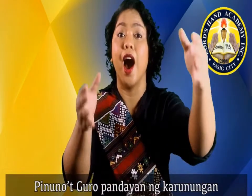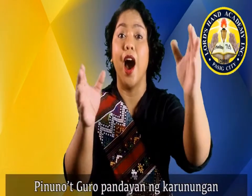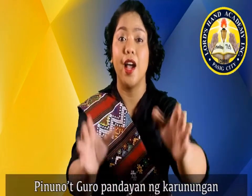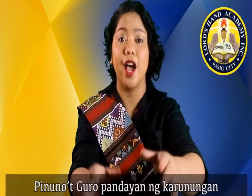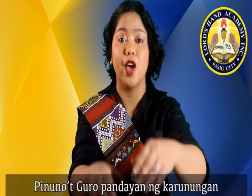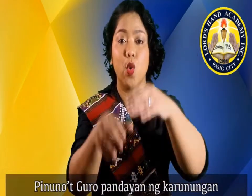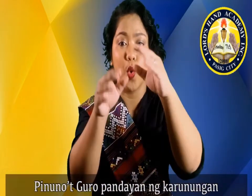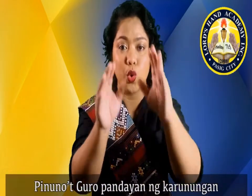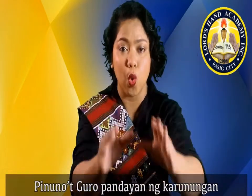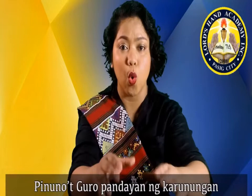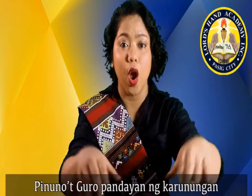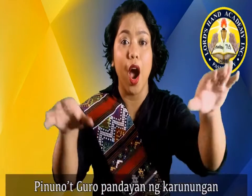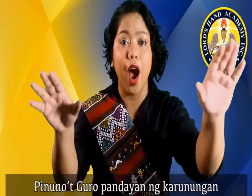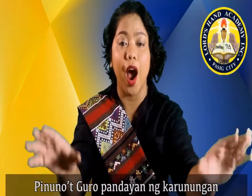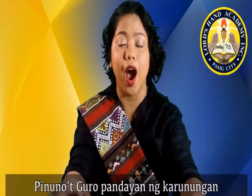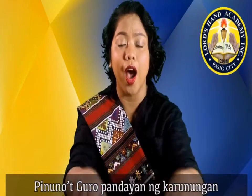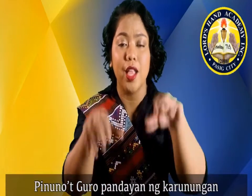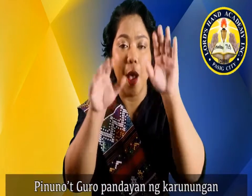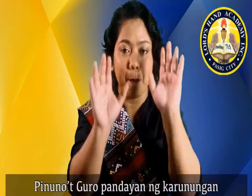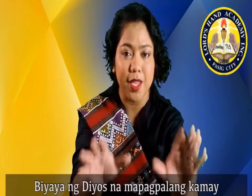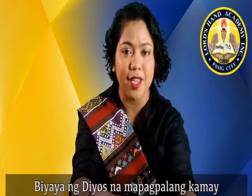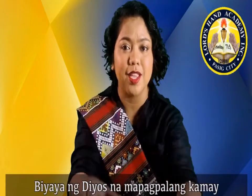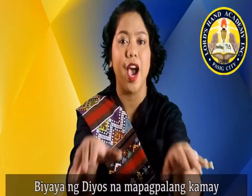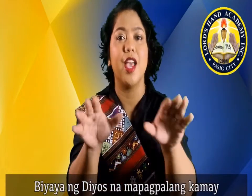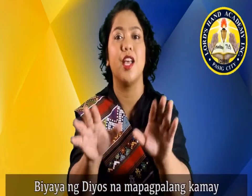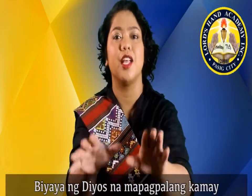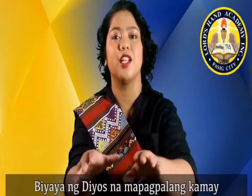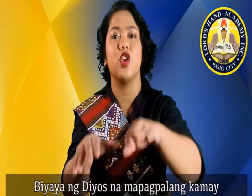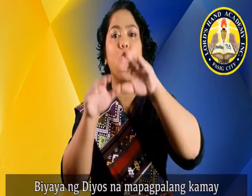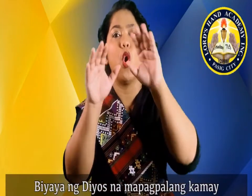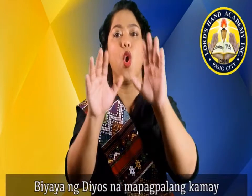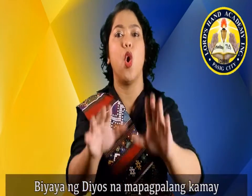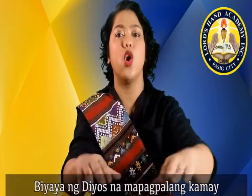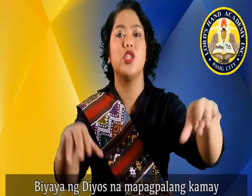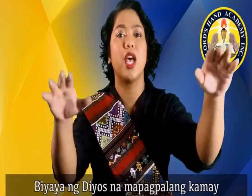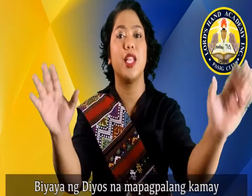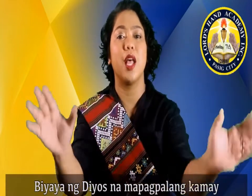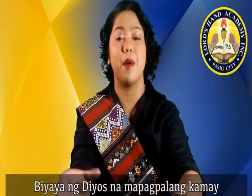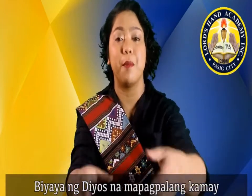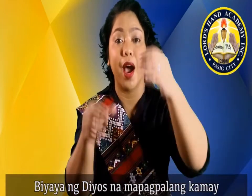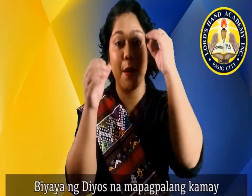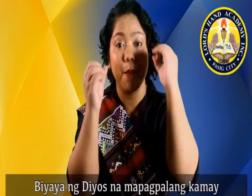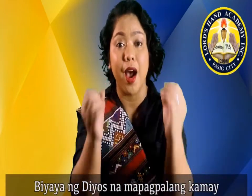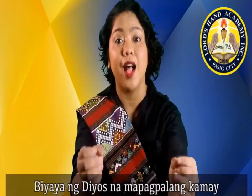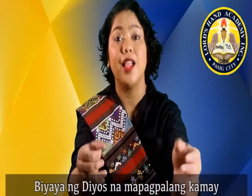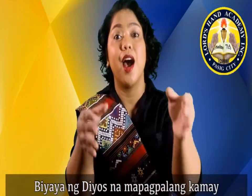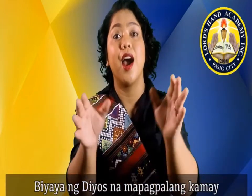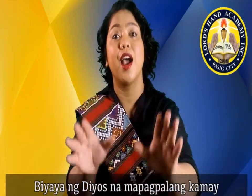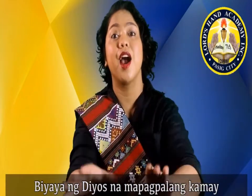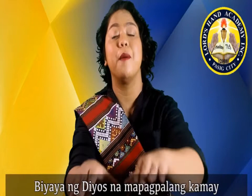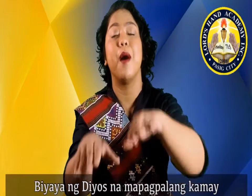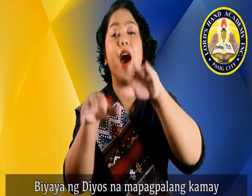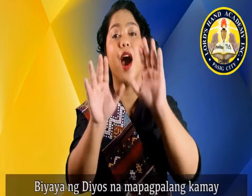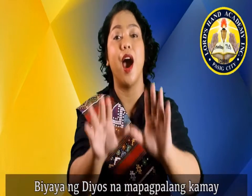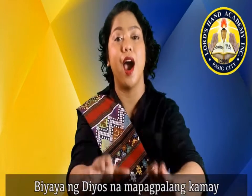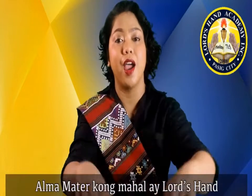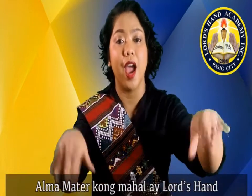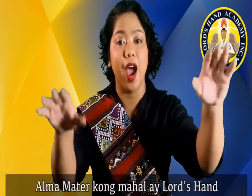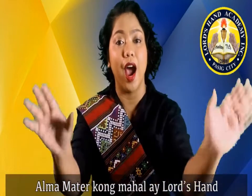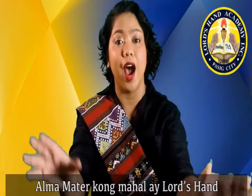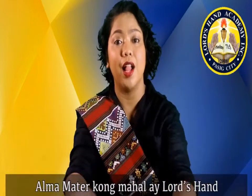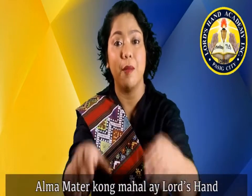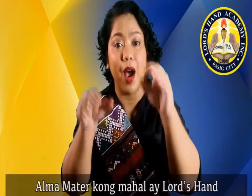pandayan ng karunungan, biyaya ng Diyos na mapagpalang